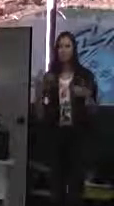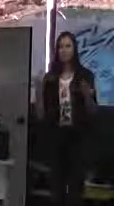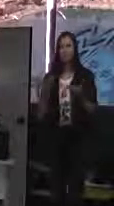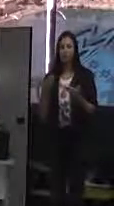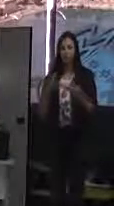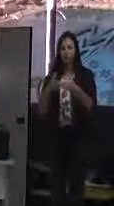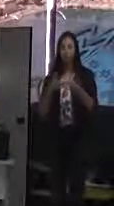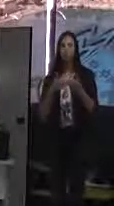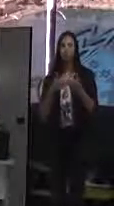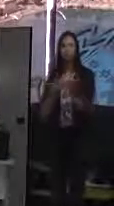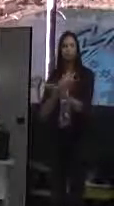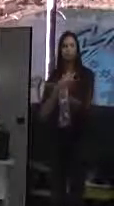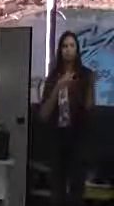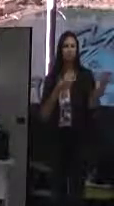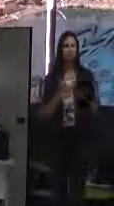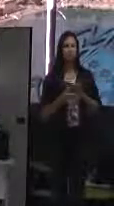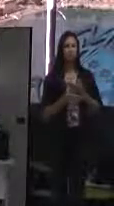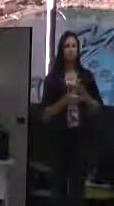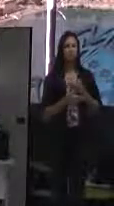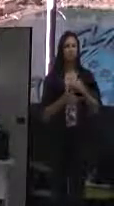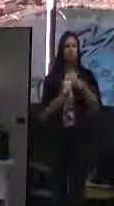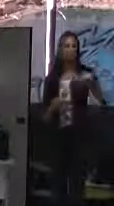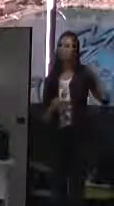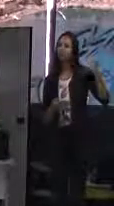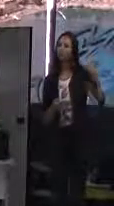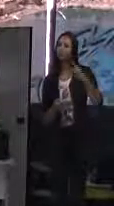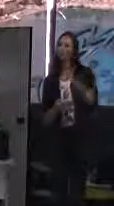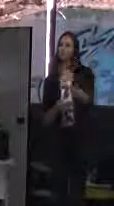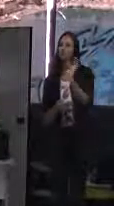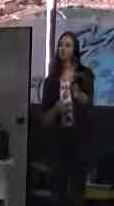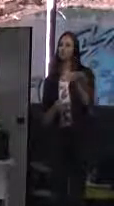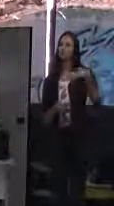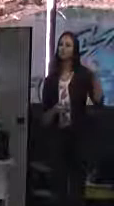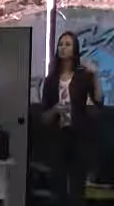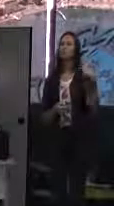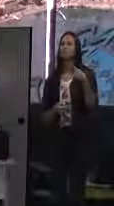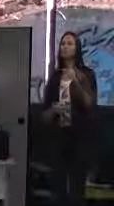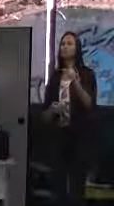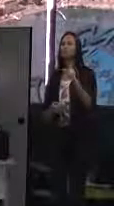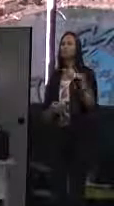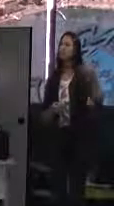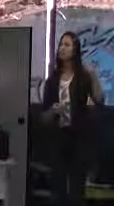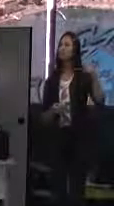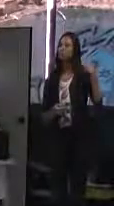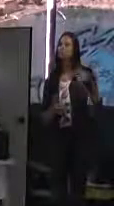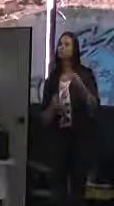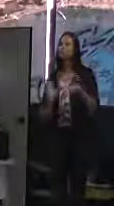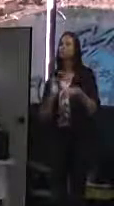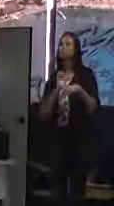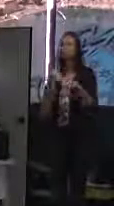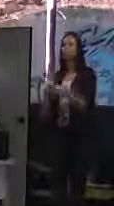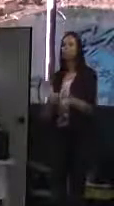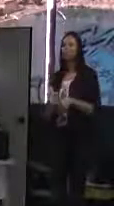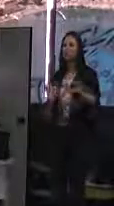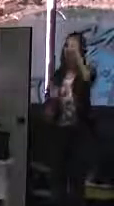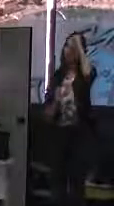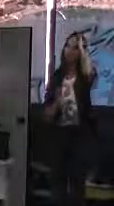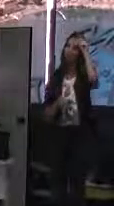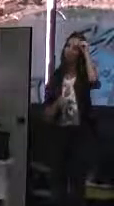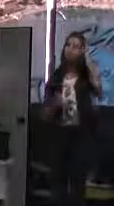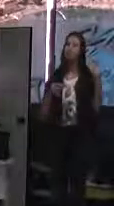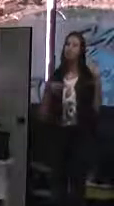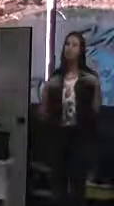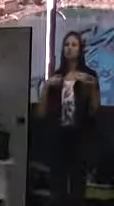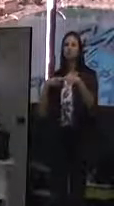solicitar aos companheiros que têm seus deputados federais, que têm um deputado estadual, tem aí o prefeito Mário Alexandre, eu acho que a gente tem que se